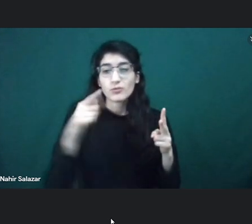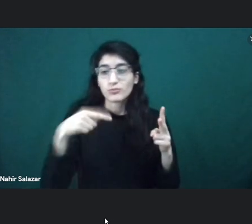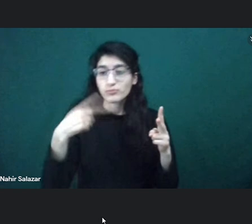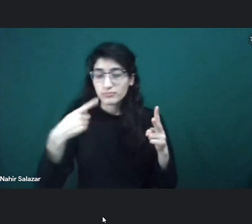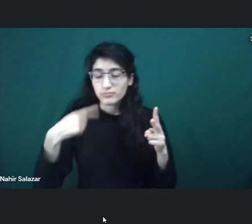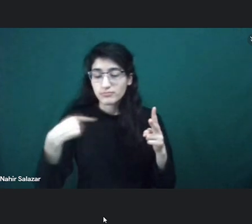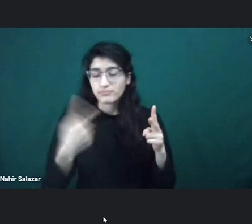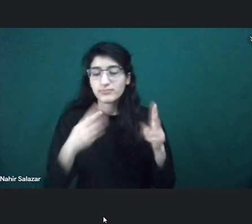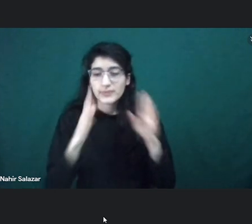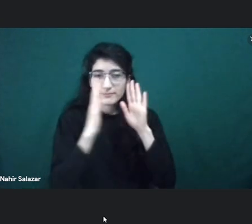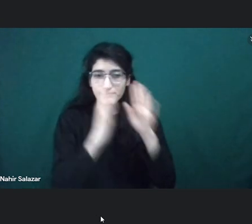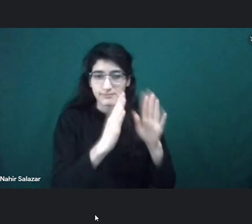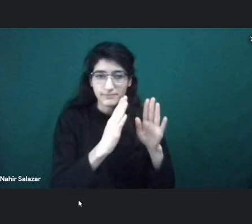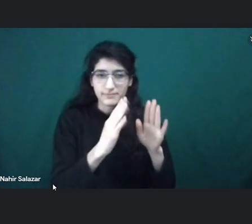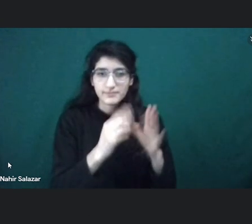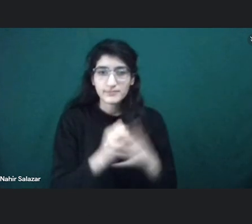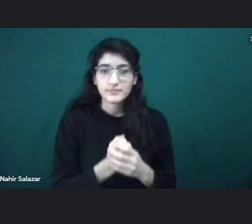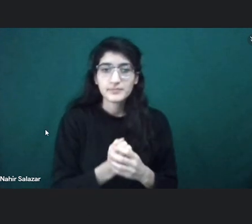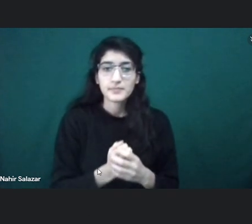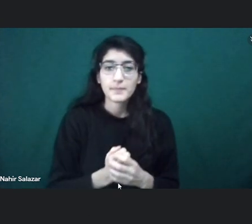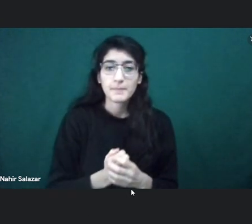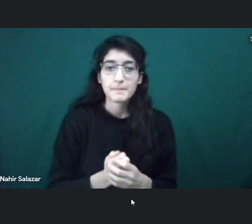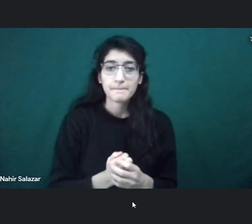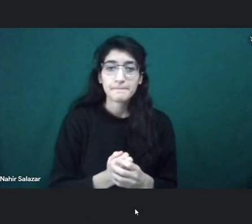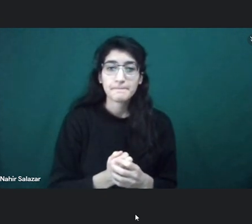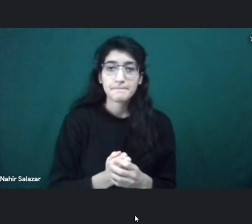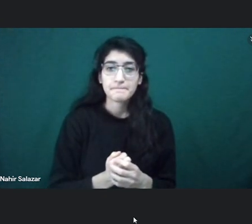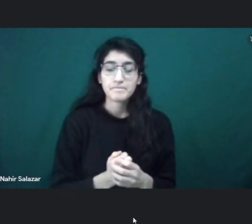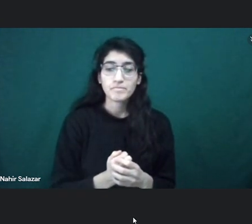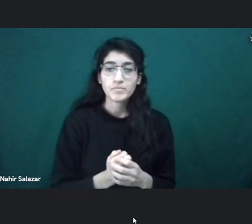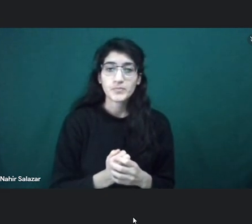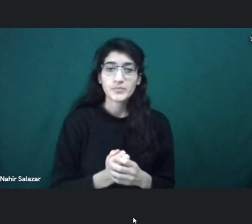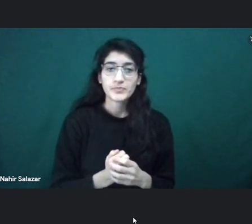¿Esta cuál es? La sacó, profesor.